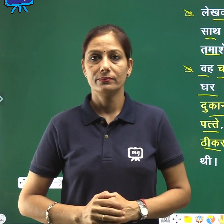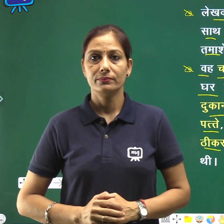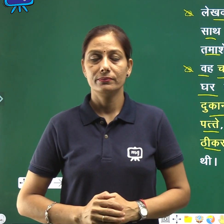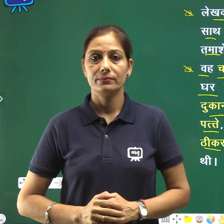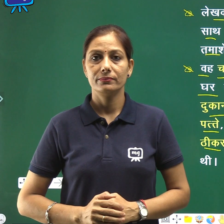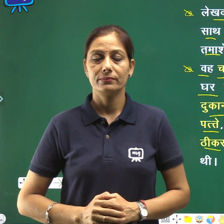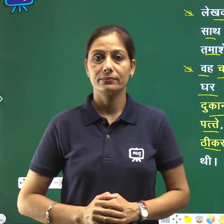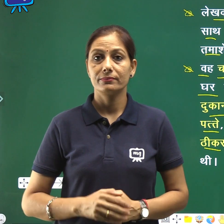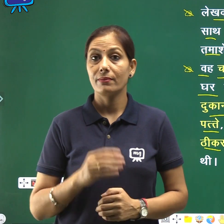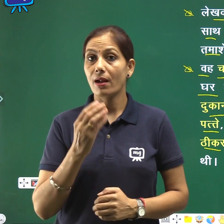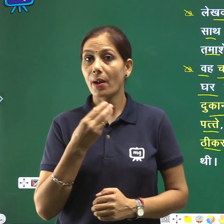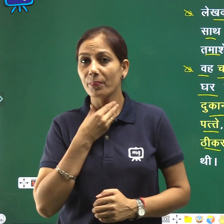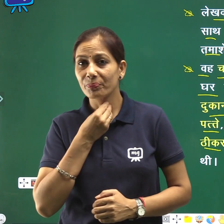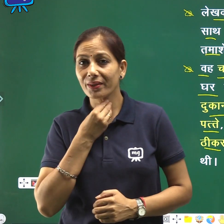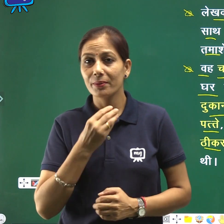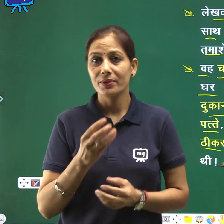मिठाइयाँ बनती थी।